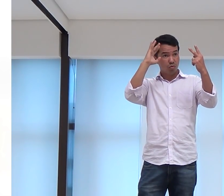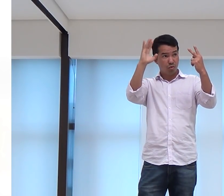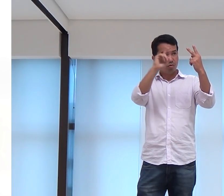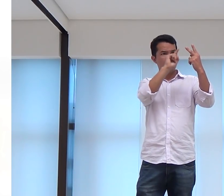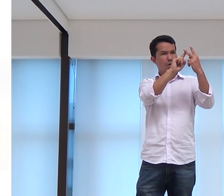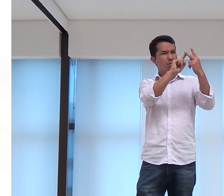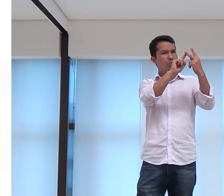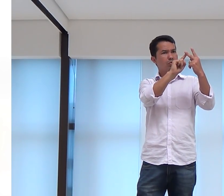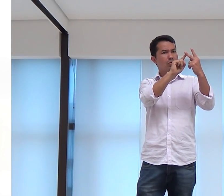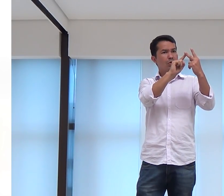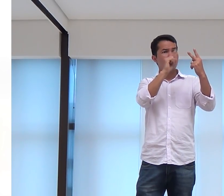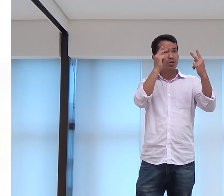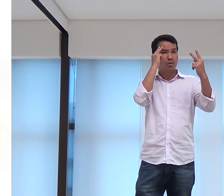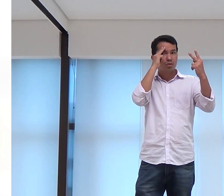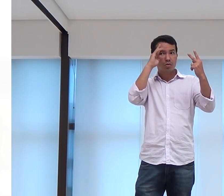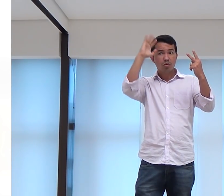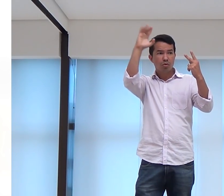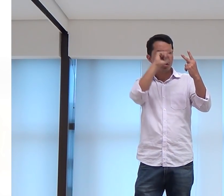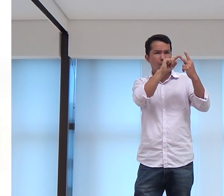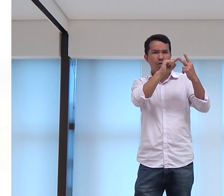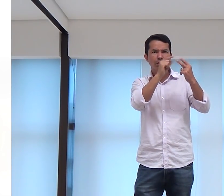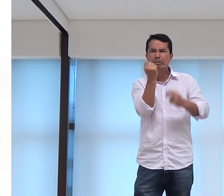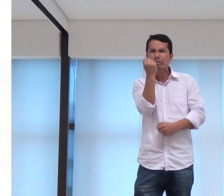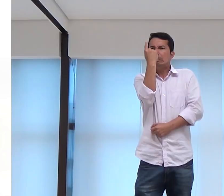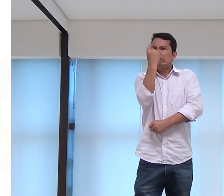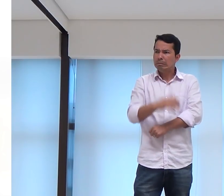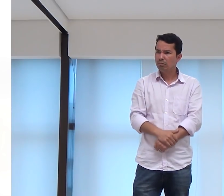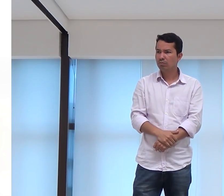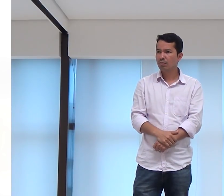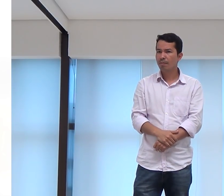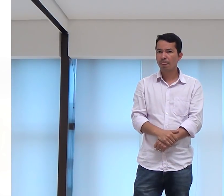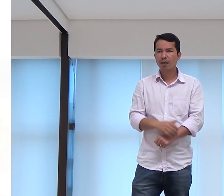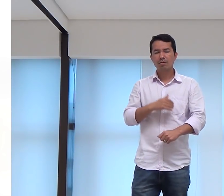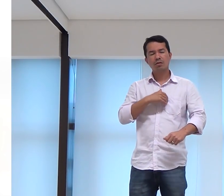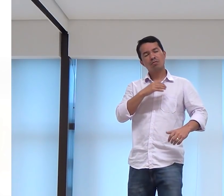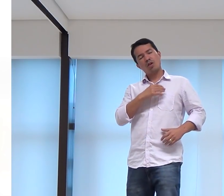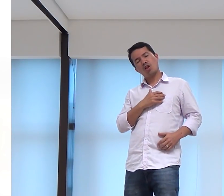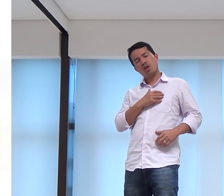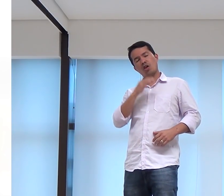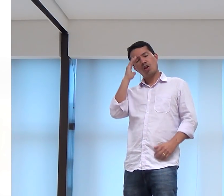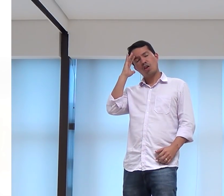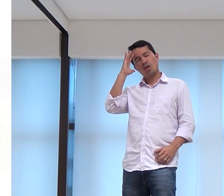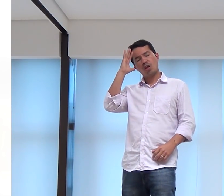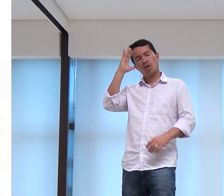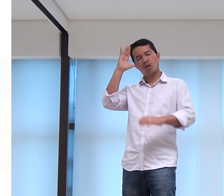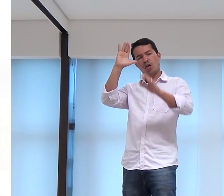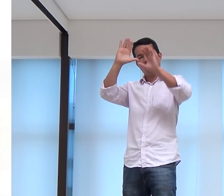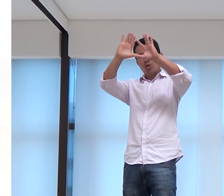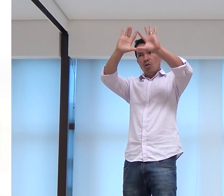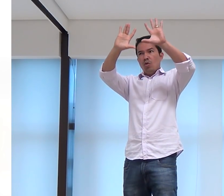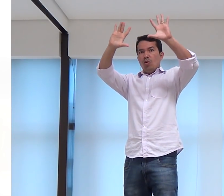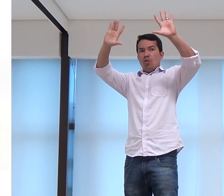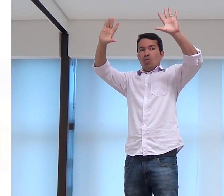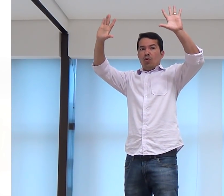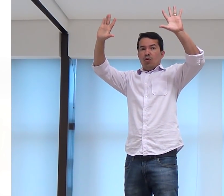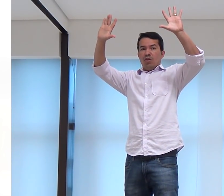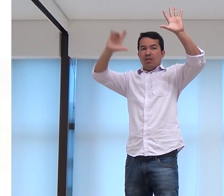Mas então ele teve dois sonhos. O segundo sonho era até muito estranho. Ele estava deitado, ele via